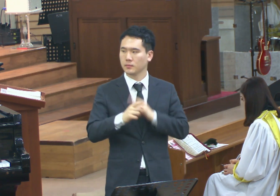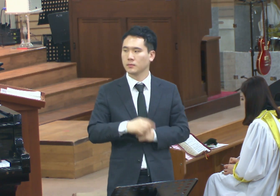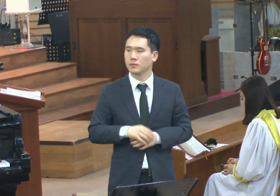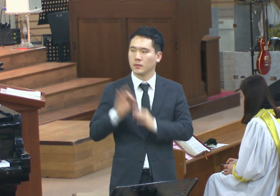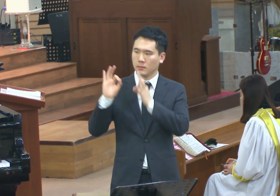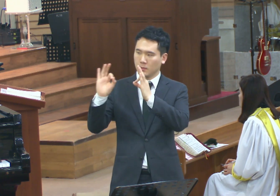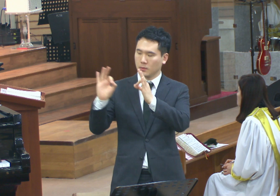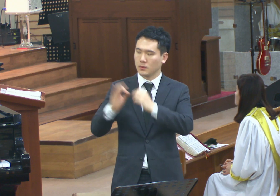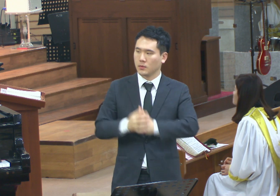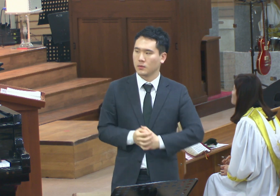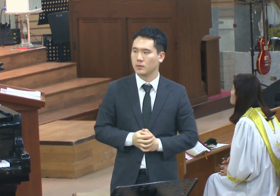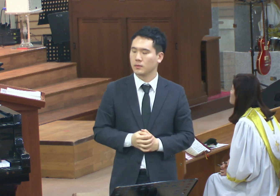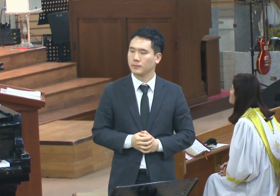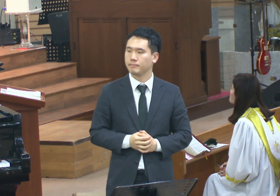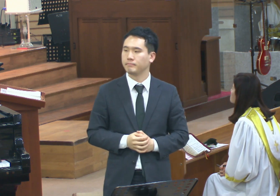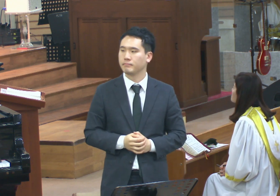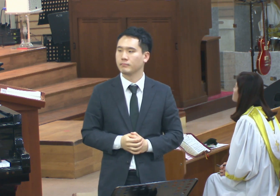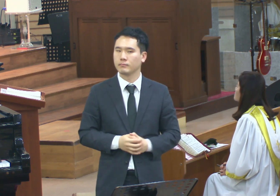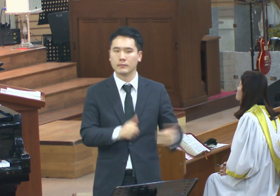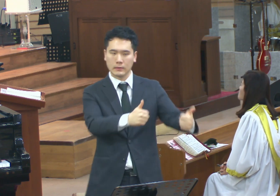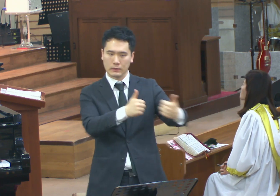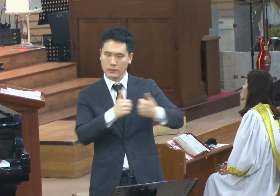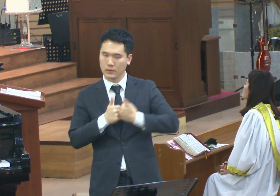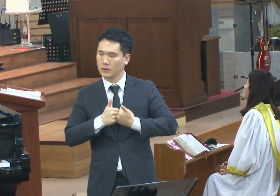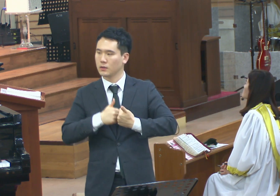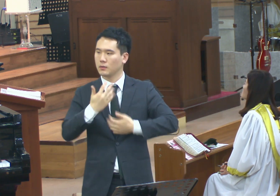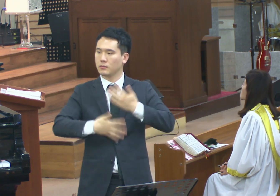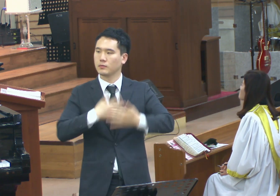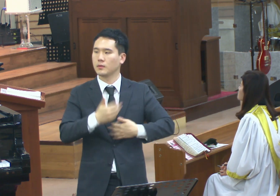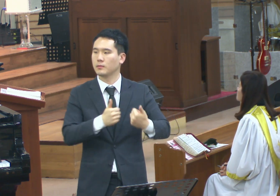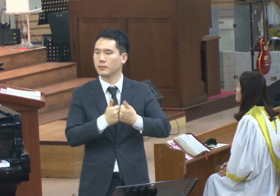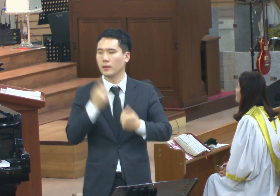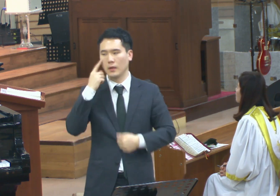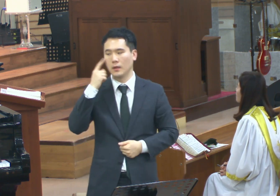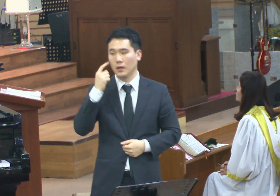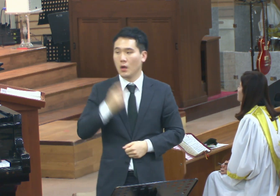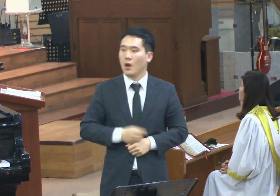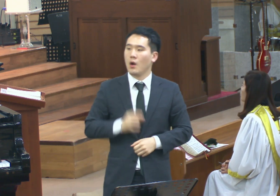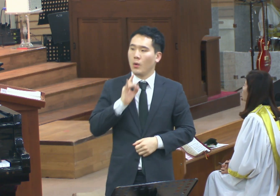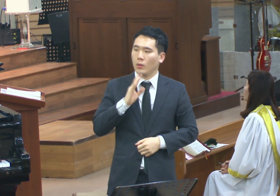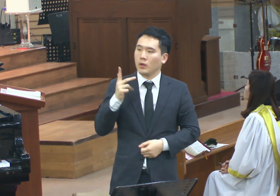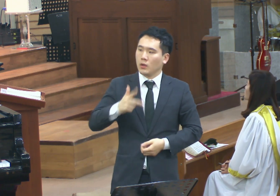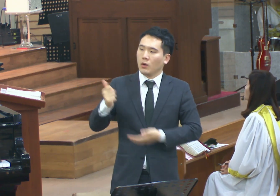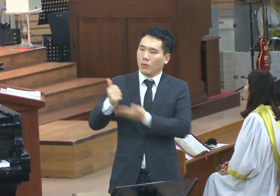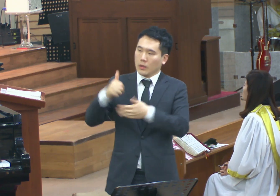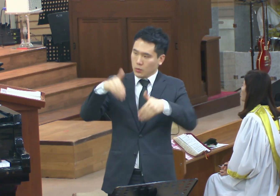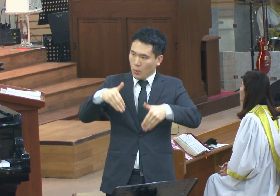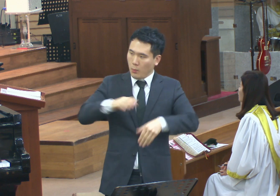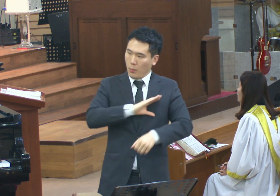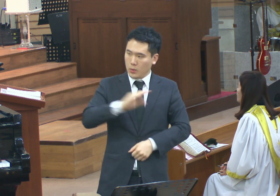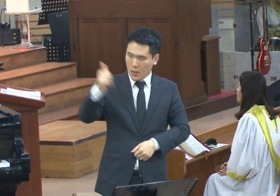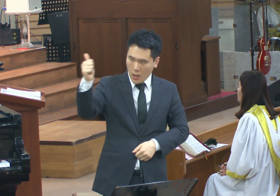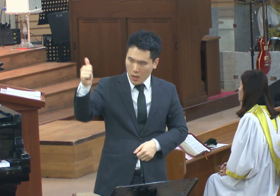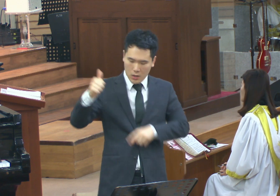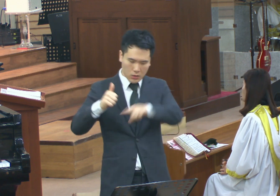보시고 더 열심히 읽어주시기 바랍니다. 5절 시작. 오직 여호와의 종 모세가 너희에게